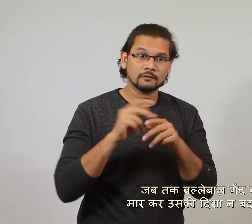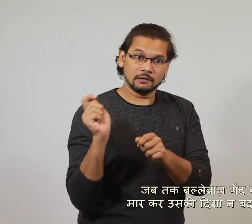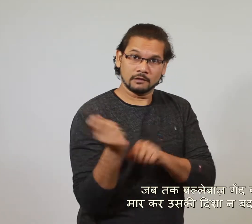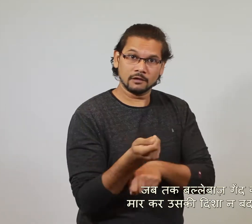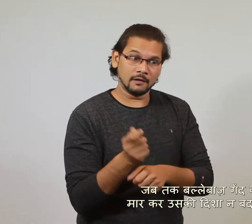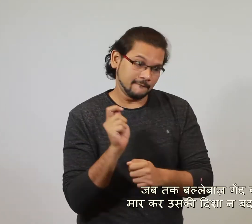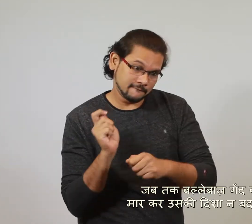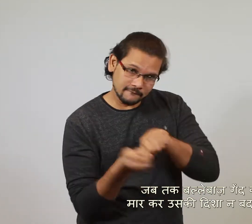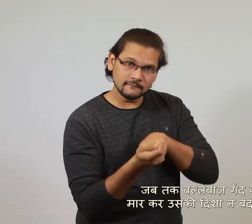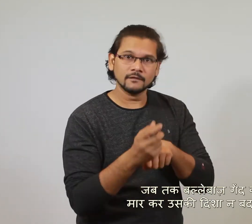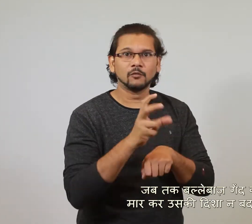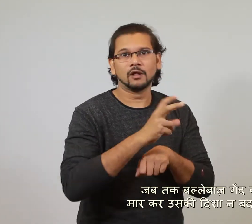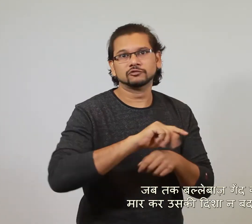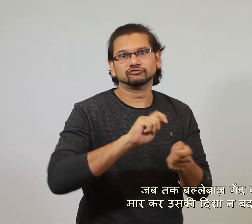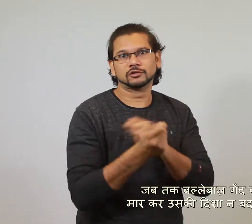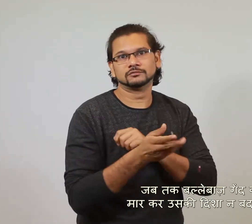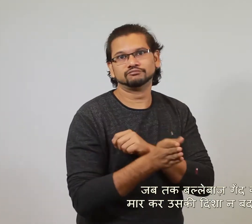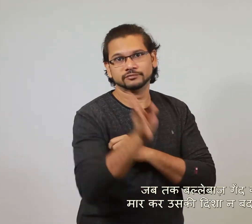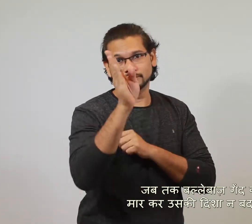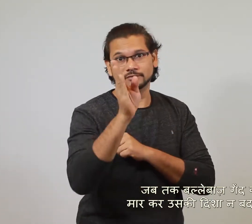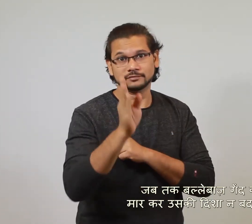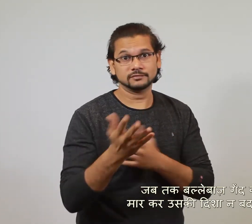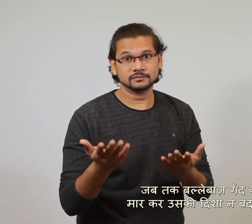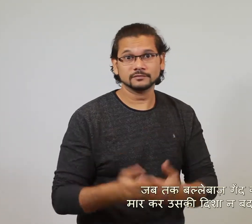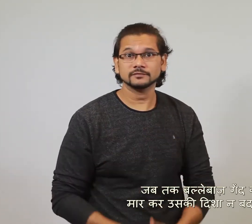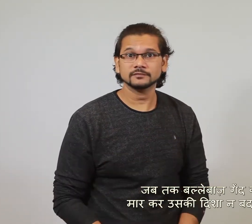जब तक बल्ले बास गेंद को मार कर उसकी दिशा न बदल दे